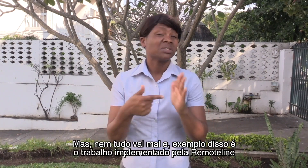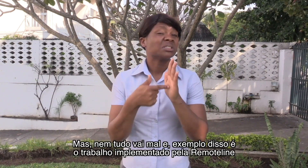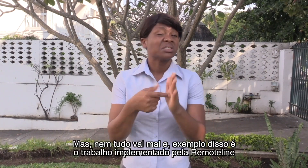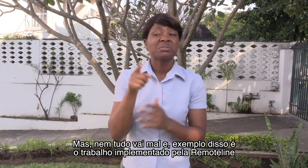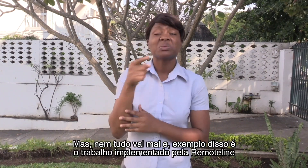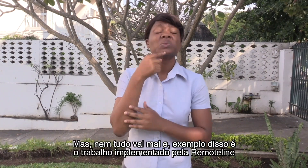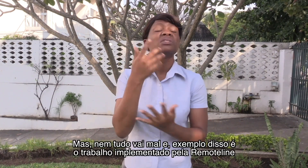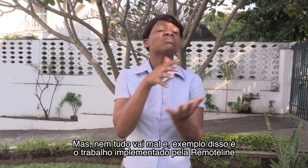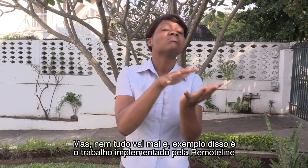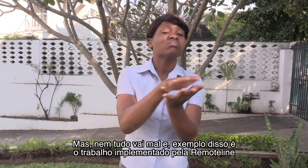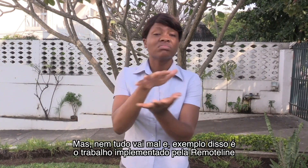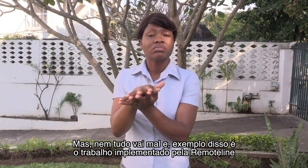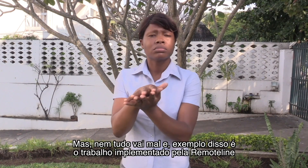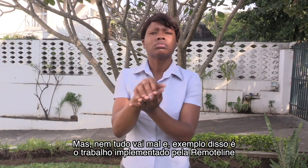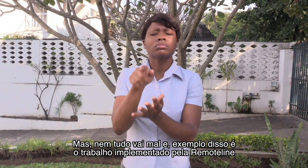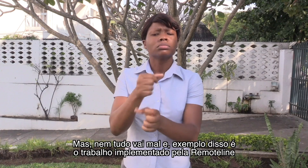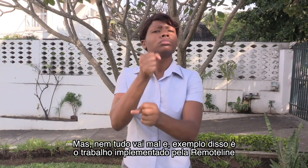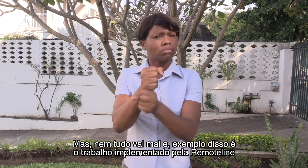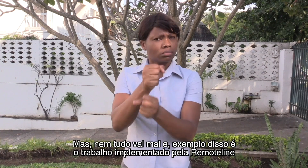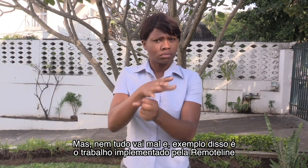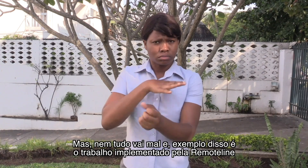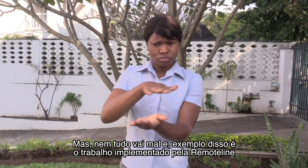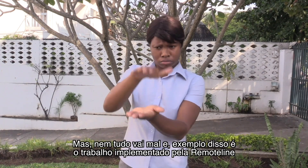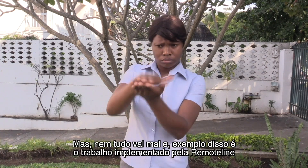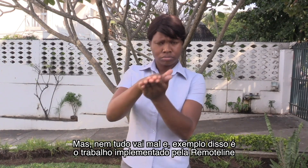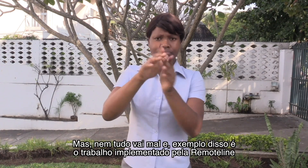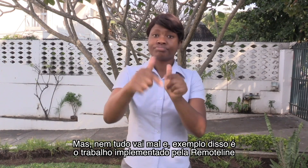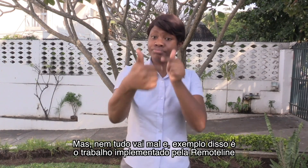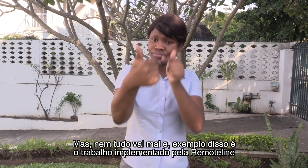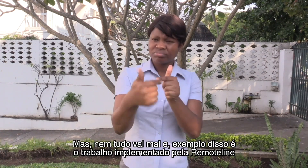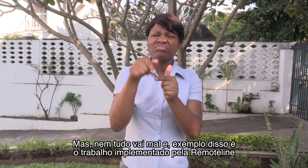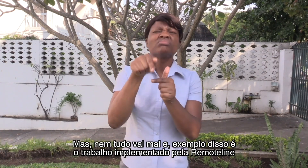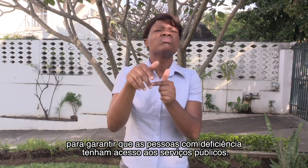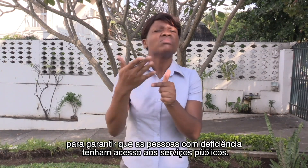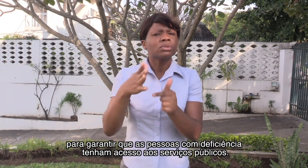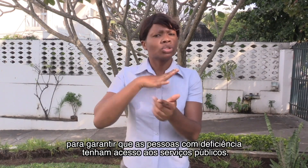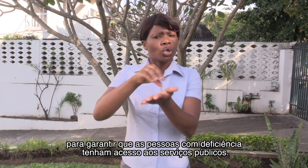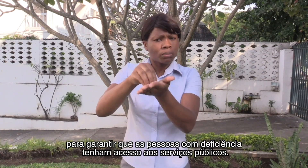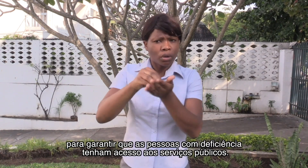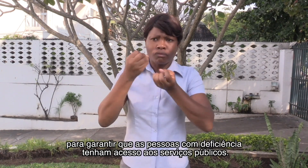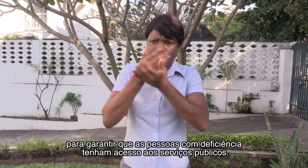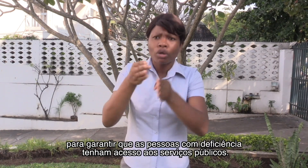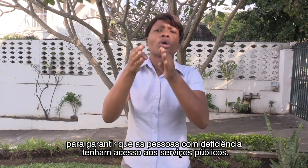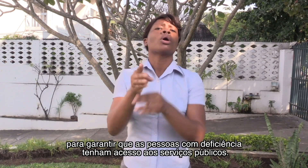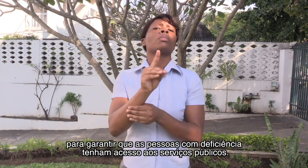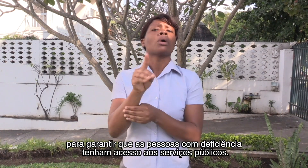Mas nem tudo vai mal, e o exemplo disso é o trabalho implementado pela Remoteline para garantir que as pessoas com deficiência